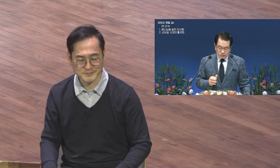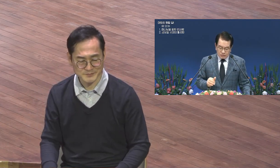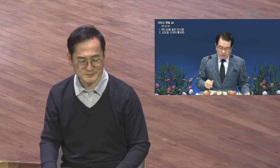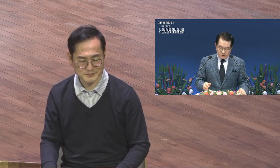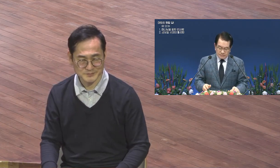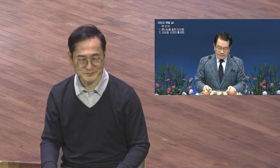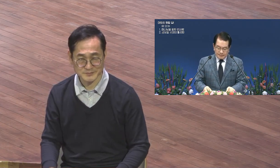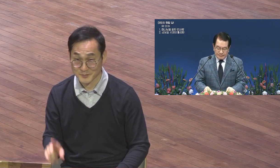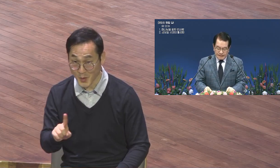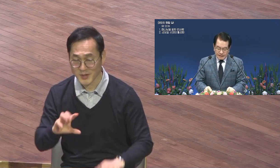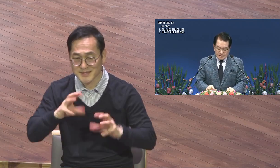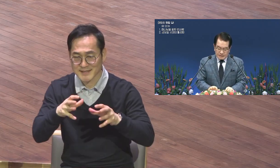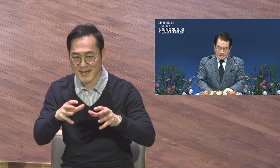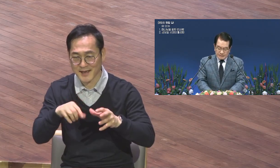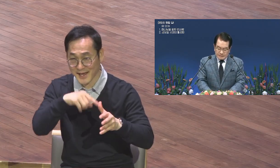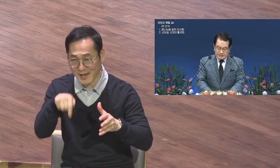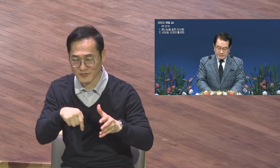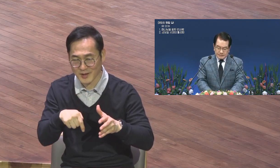서밋이죠. 서밋.